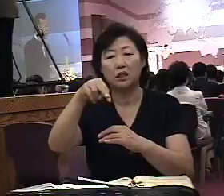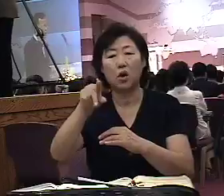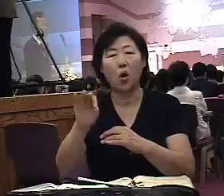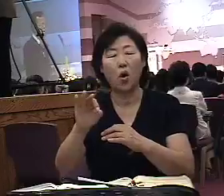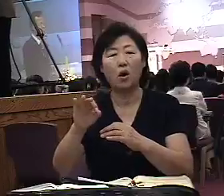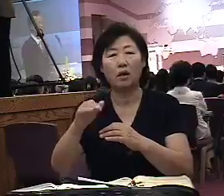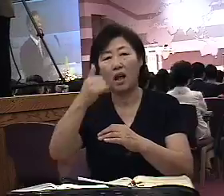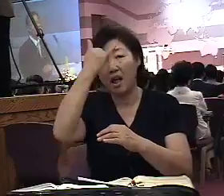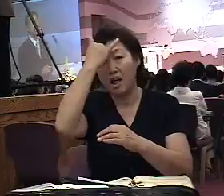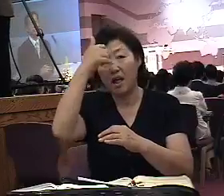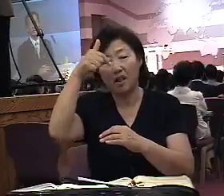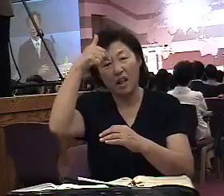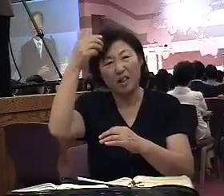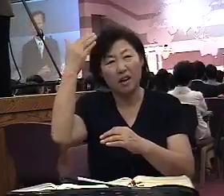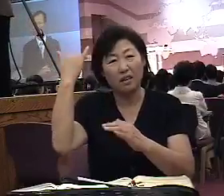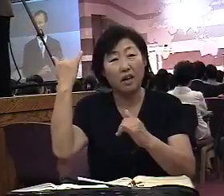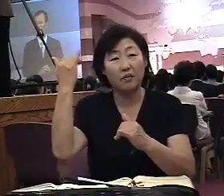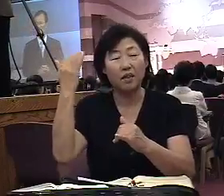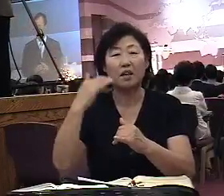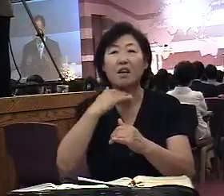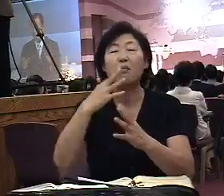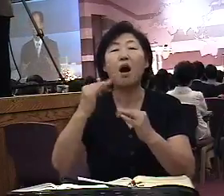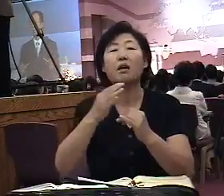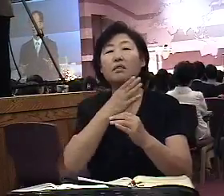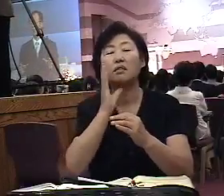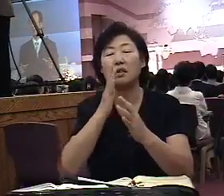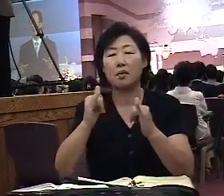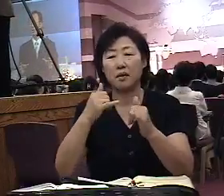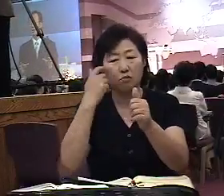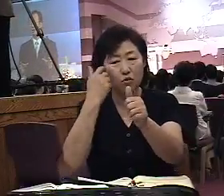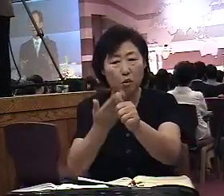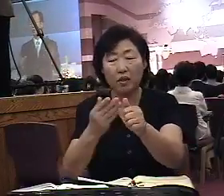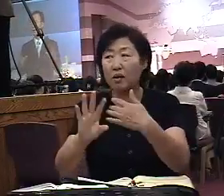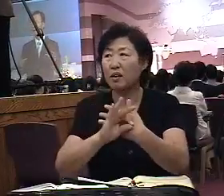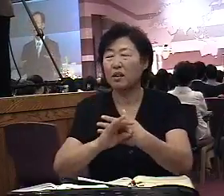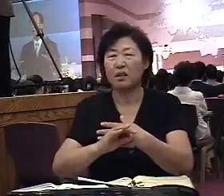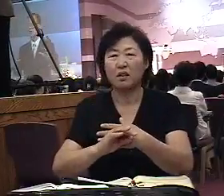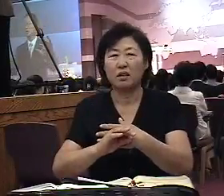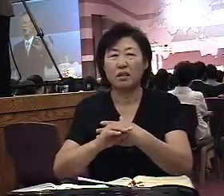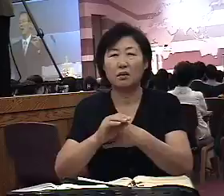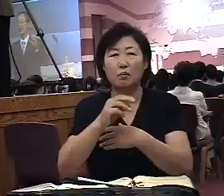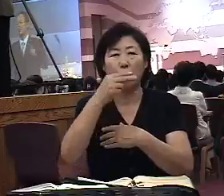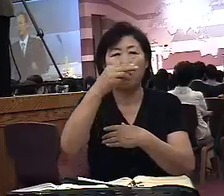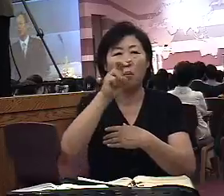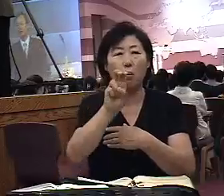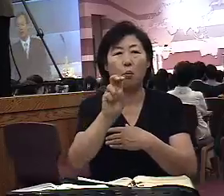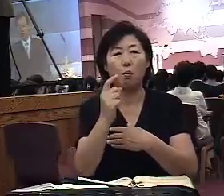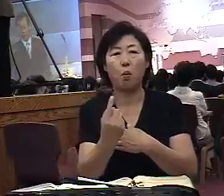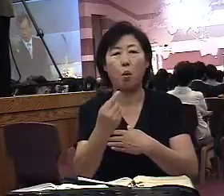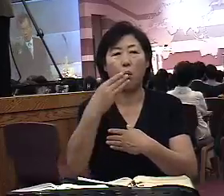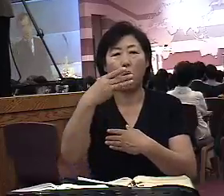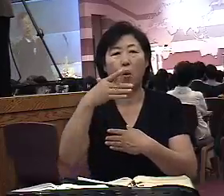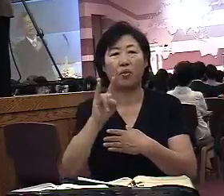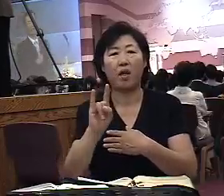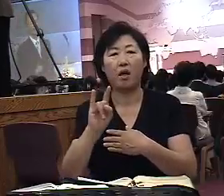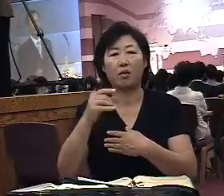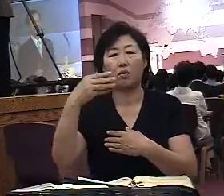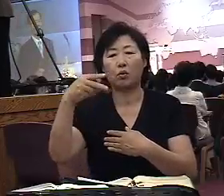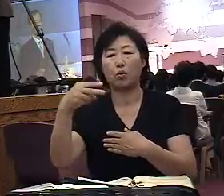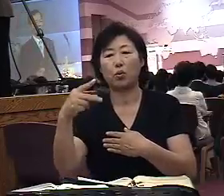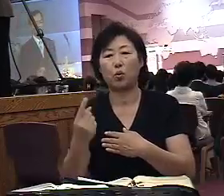마오쩌둥이 분명히 이렇게 말을 할 것입니다. 그는 거칠고 다른 사람들을 정말 짓밟는